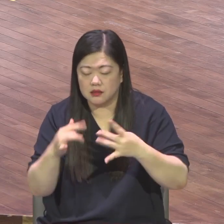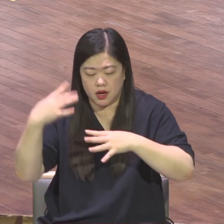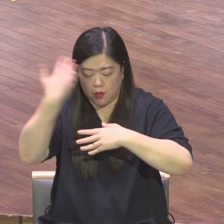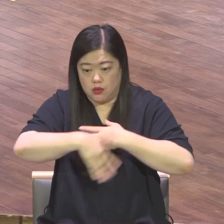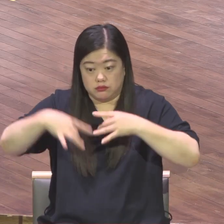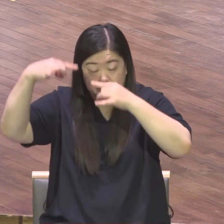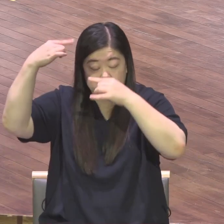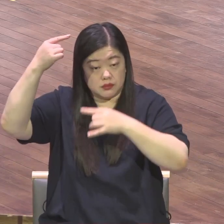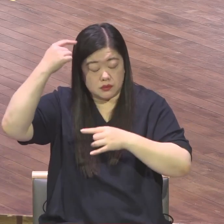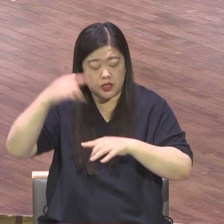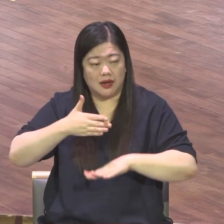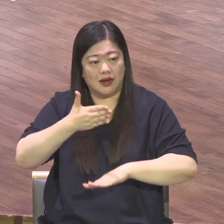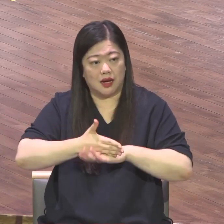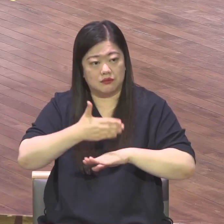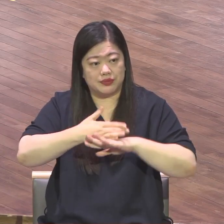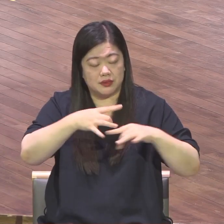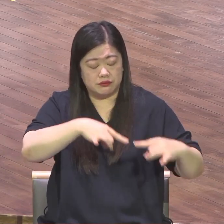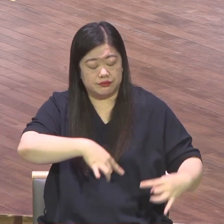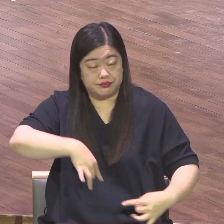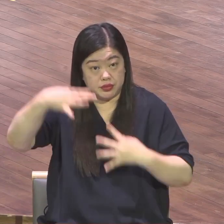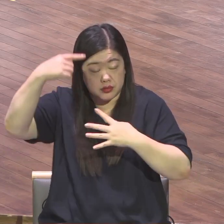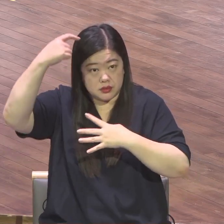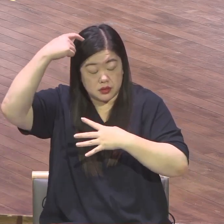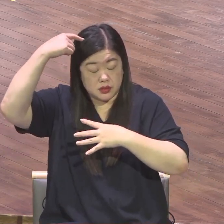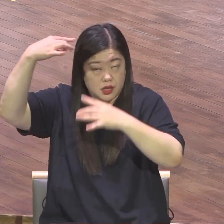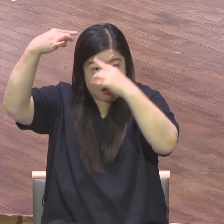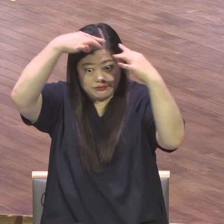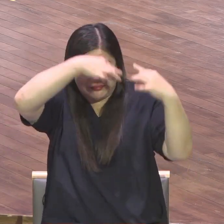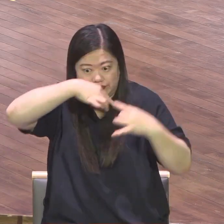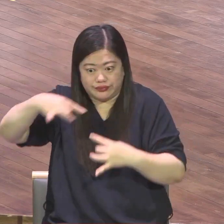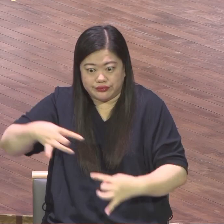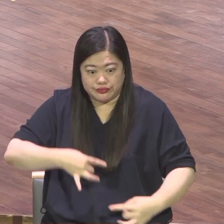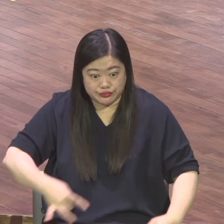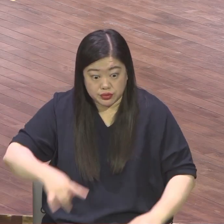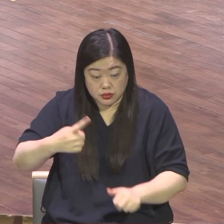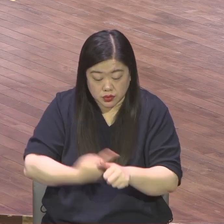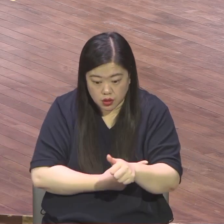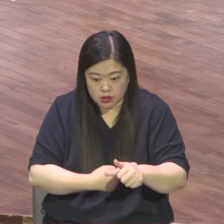안정시키고 근육을 이완시키면서 행복감을 느끼게 준다.